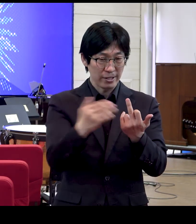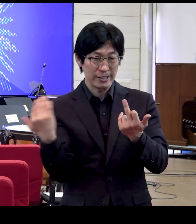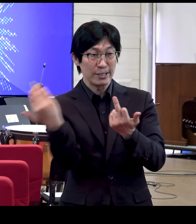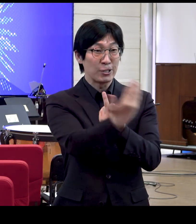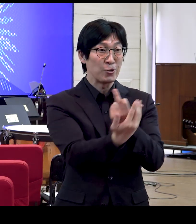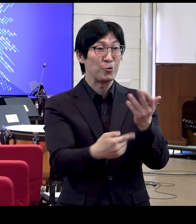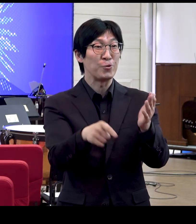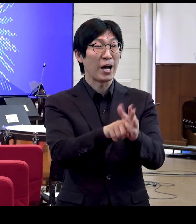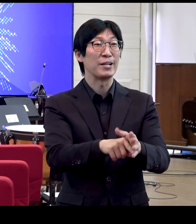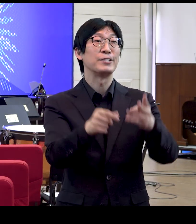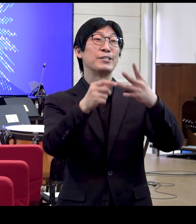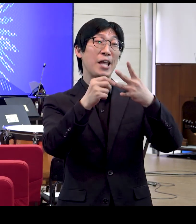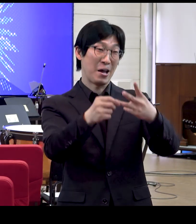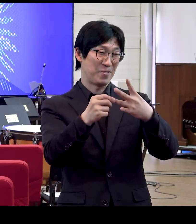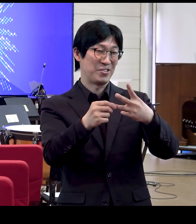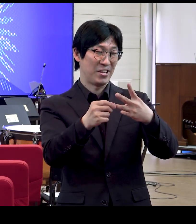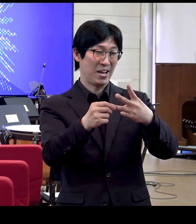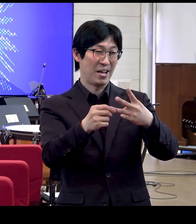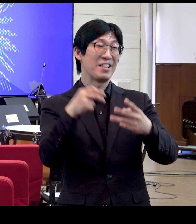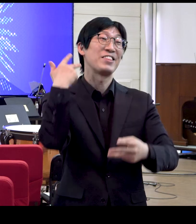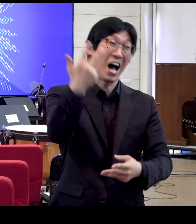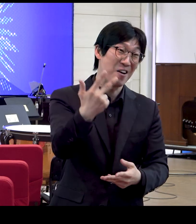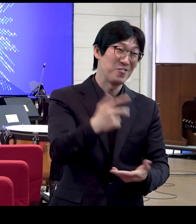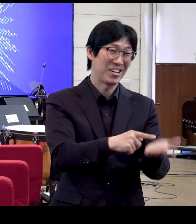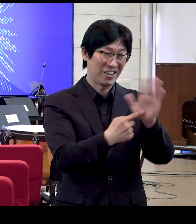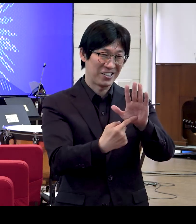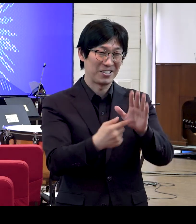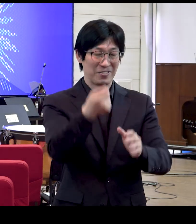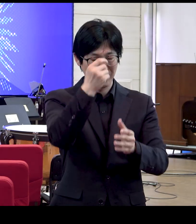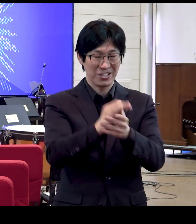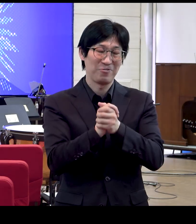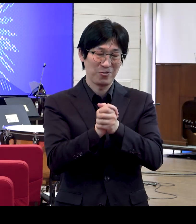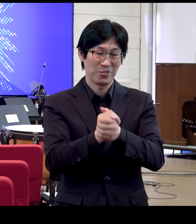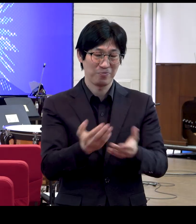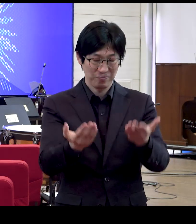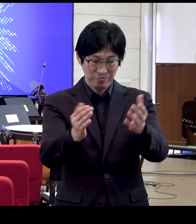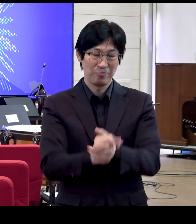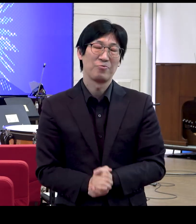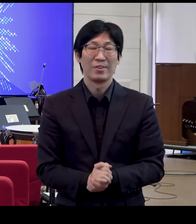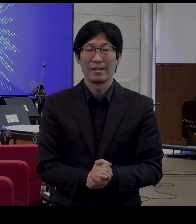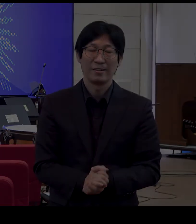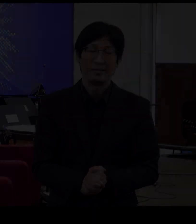에덴되게 지켜내는 거룩한 결단을 하기를 원합니다. 기도하겠습니다.